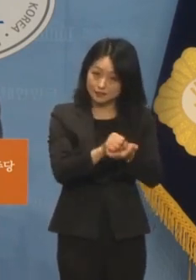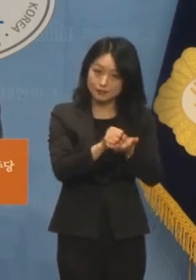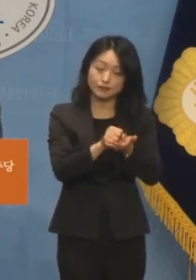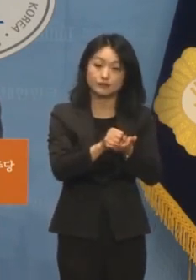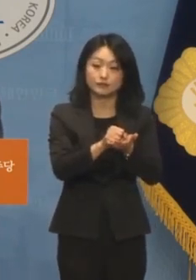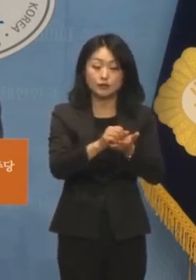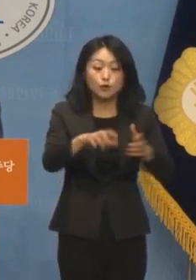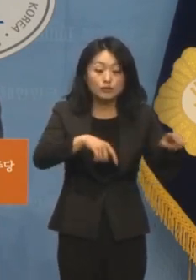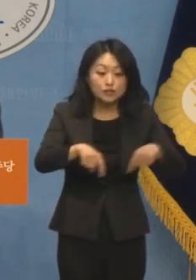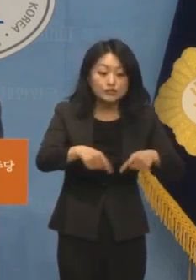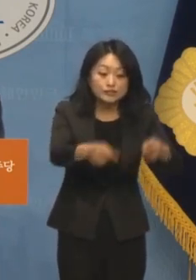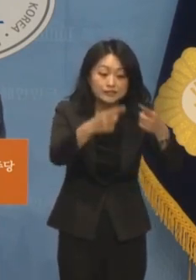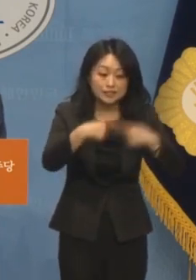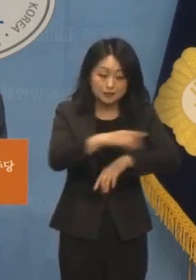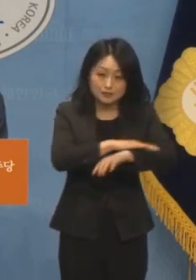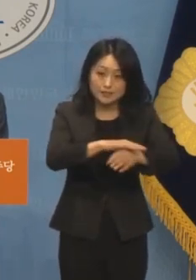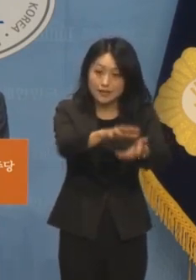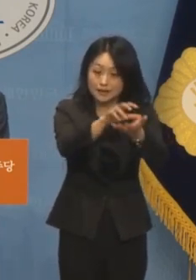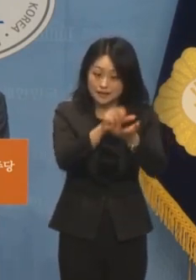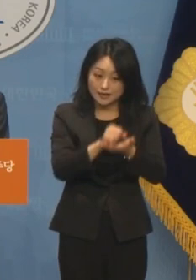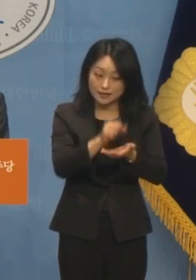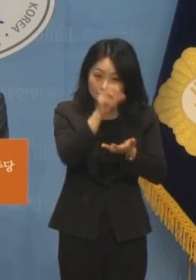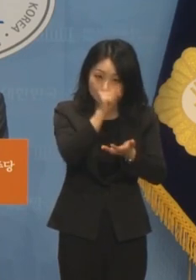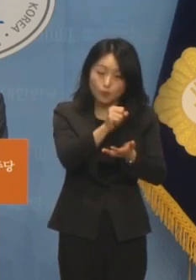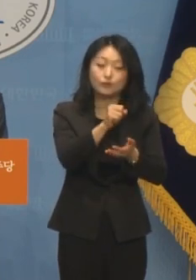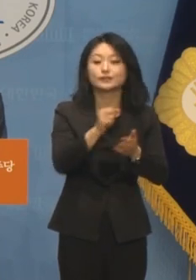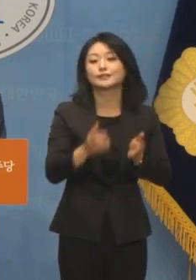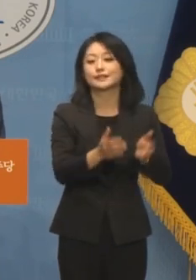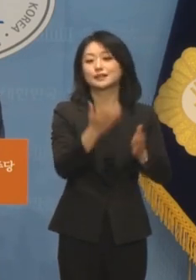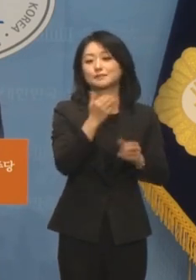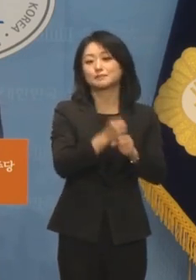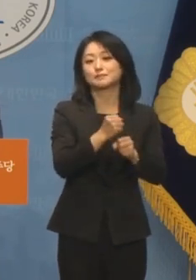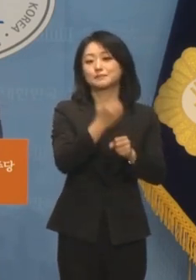정치 참여를 더 크게 여는 길이 될 것입니다.